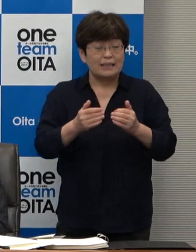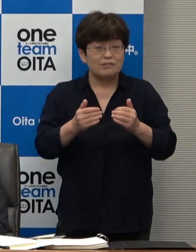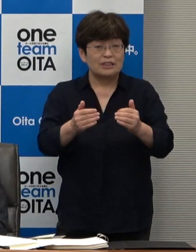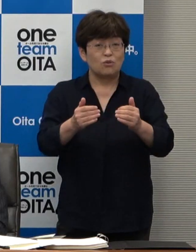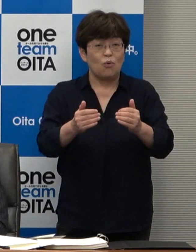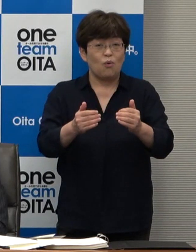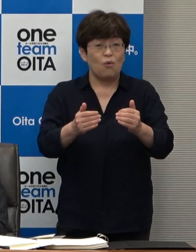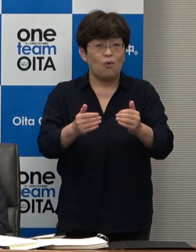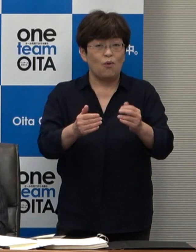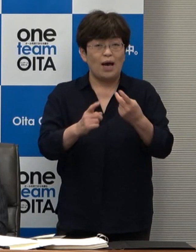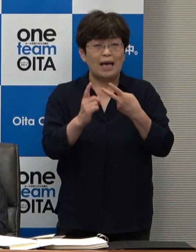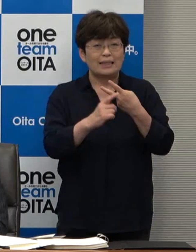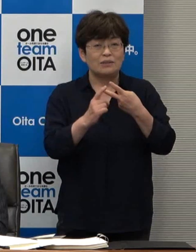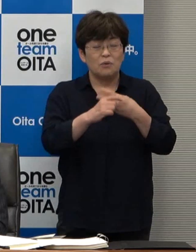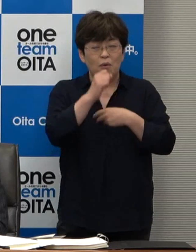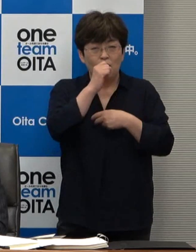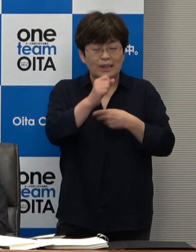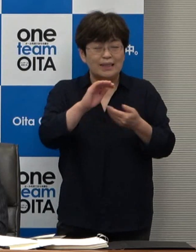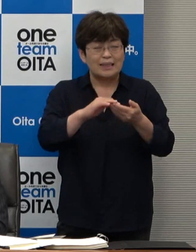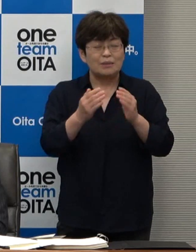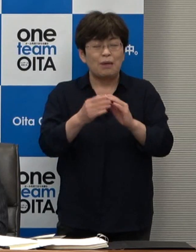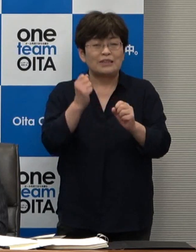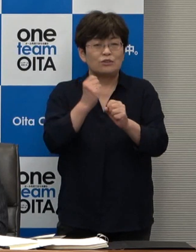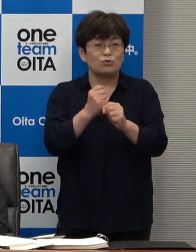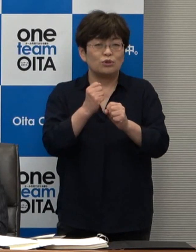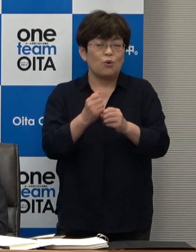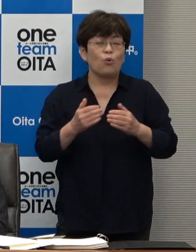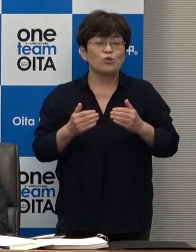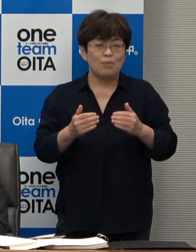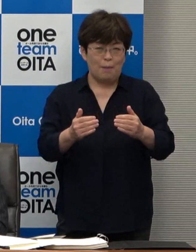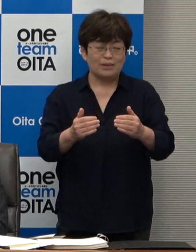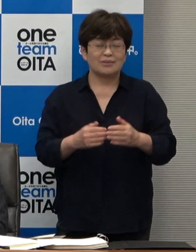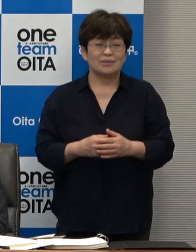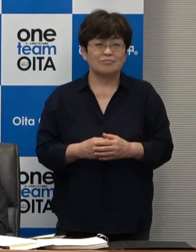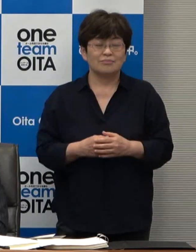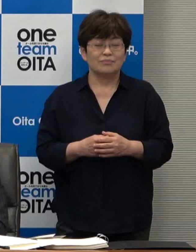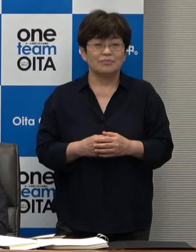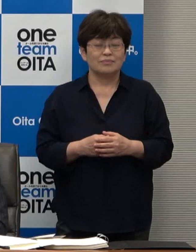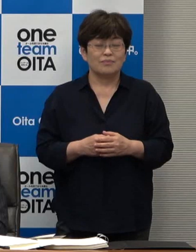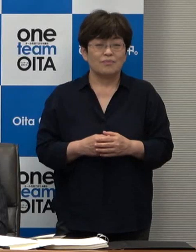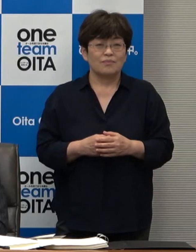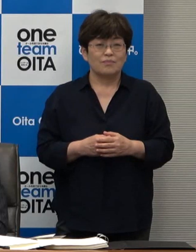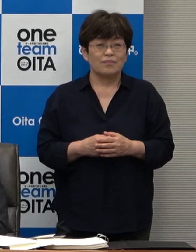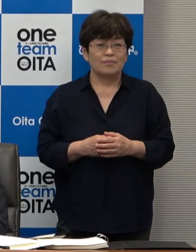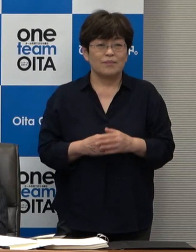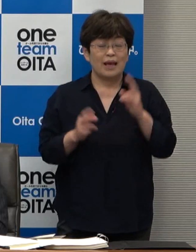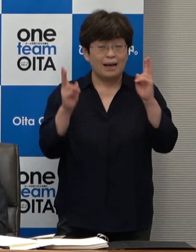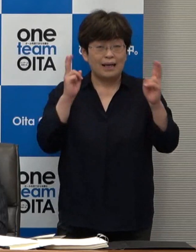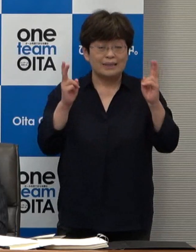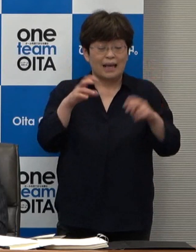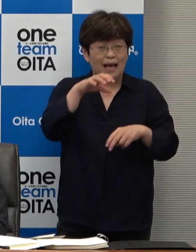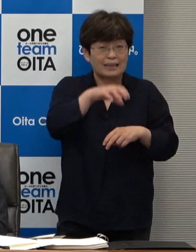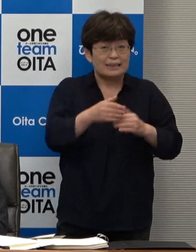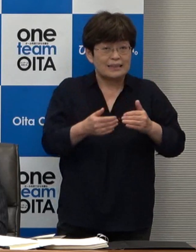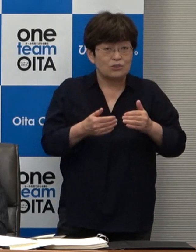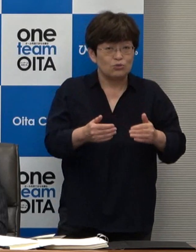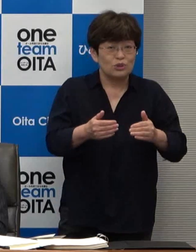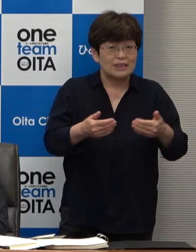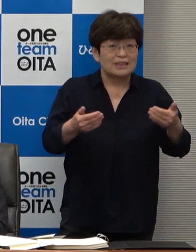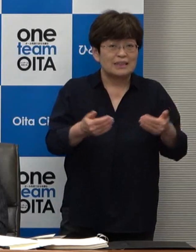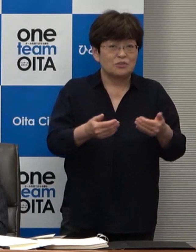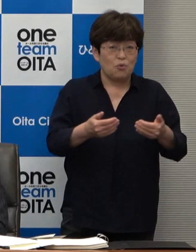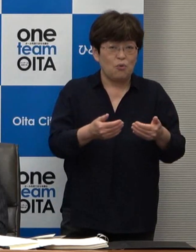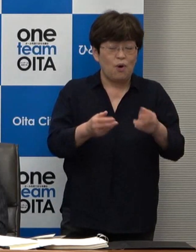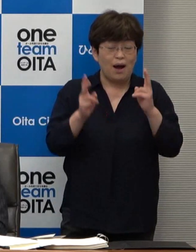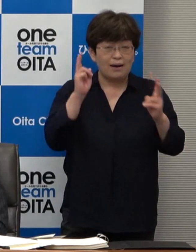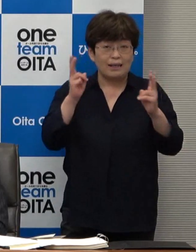機能的で持続可能なまちづくりを行ってまいります。まず、 企業立地推進事業では引き続き企業立